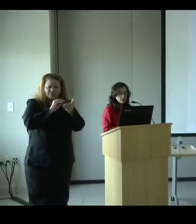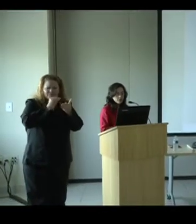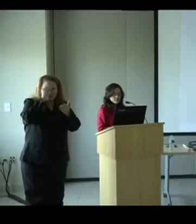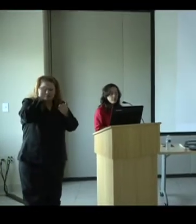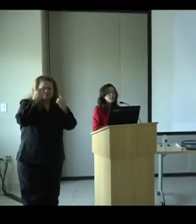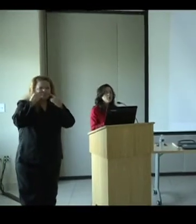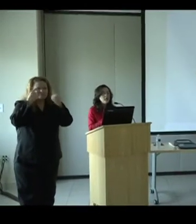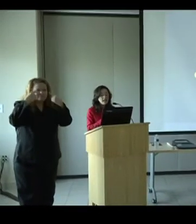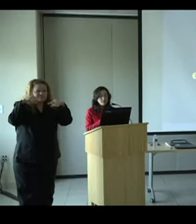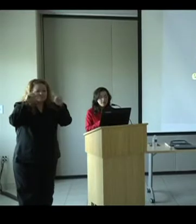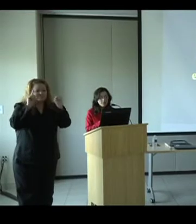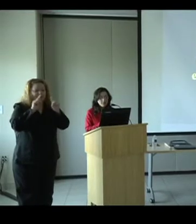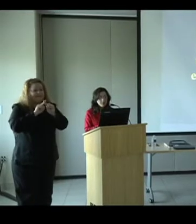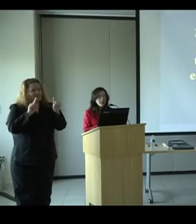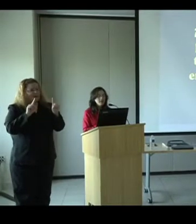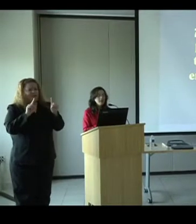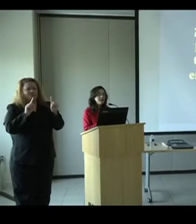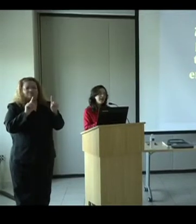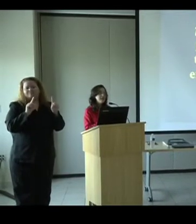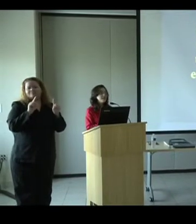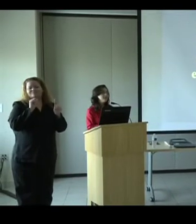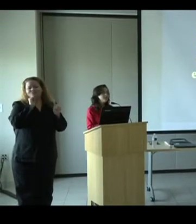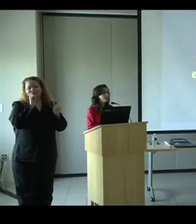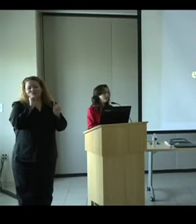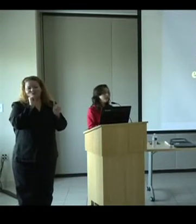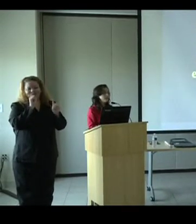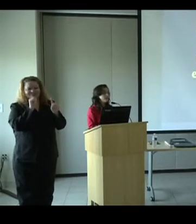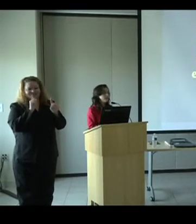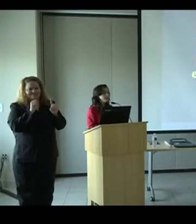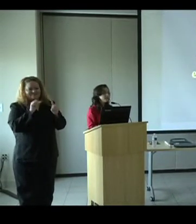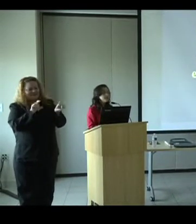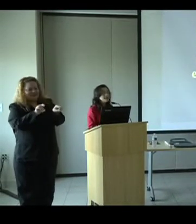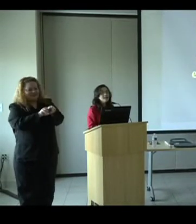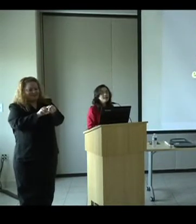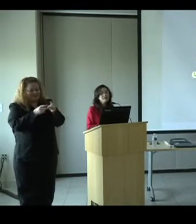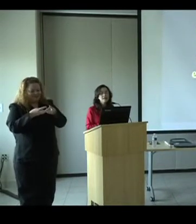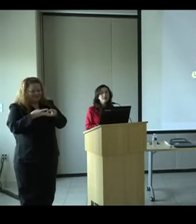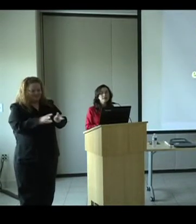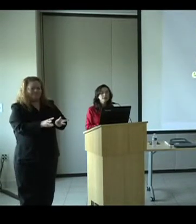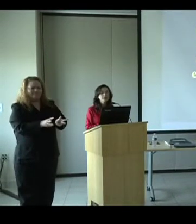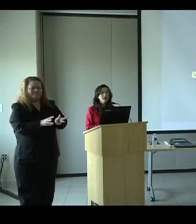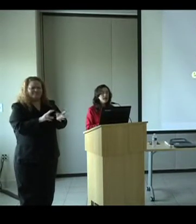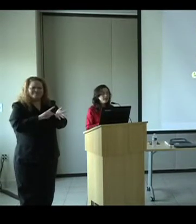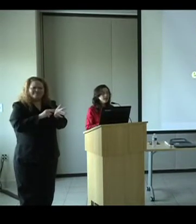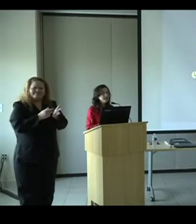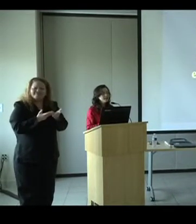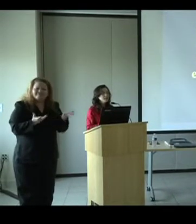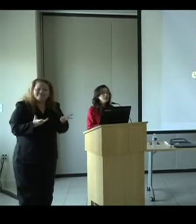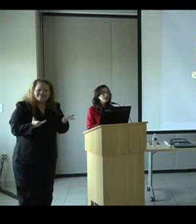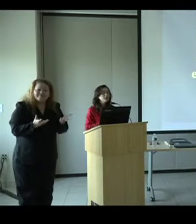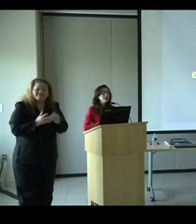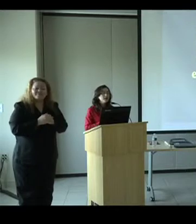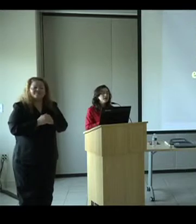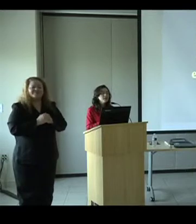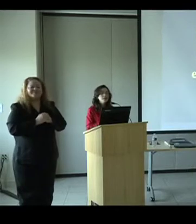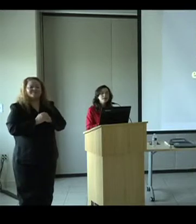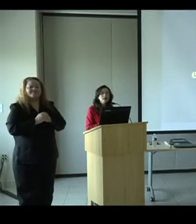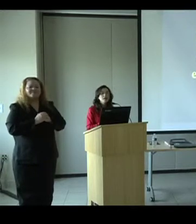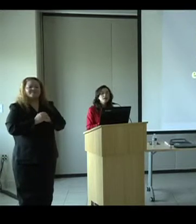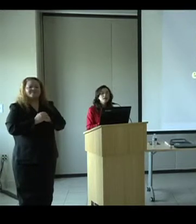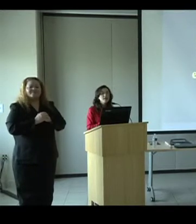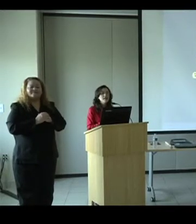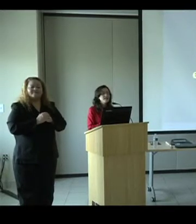éxito pero no en el mismo día en la misma forma Qué quiere decir esto hay alguien del público que quiera